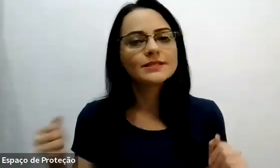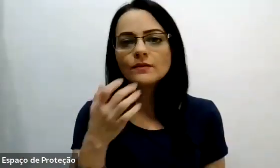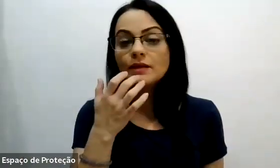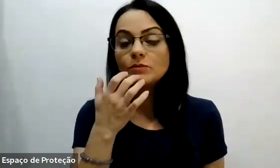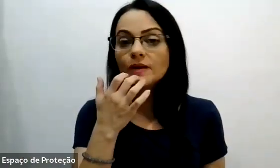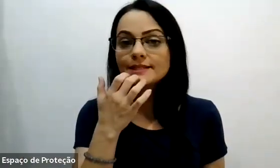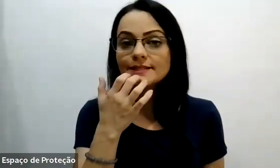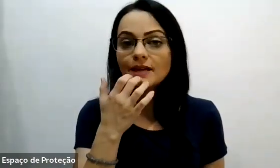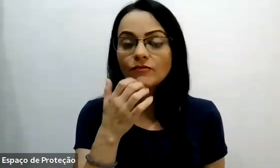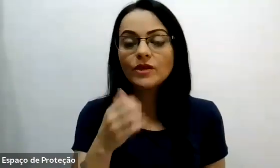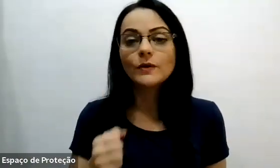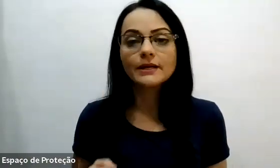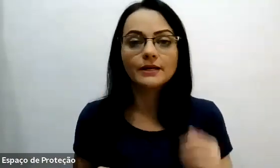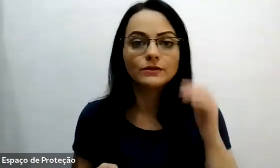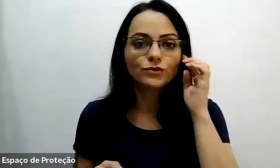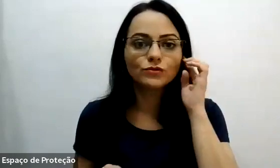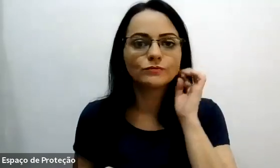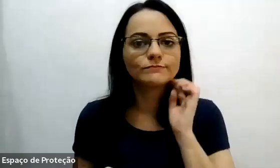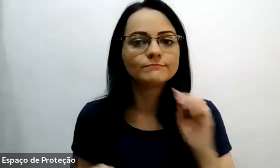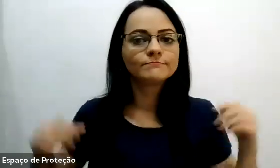se, não lembro agora se é serafim ou arcanjo.